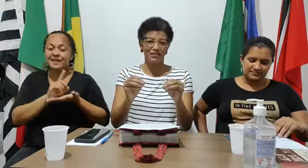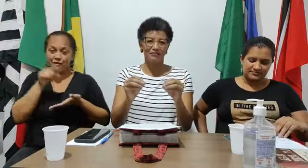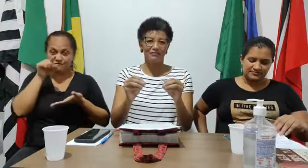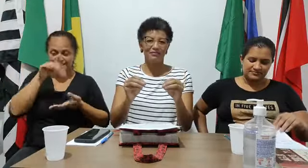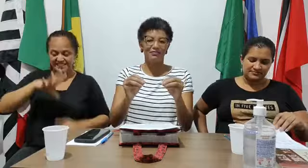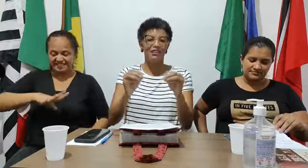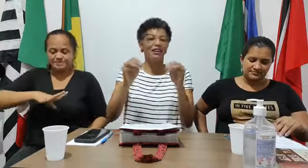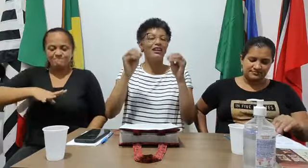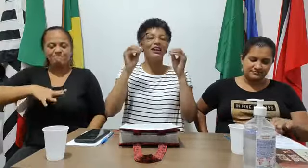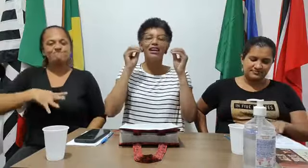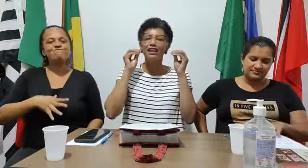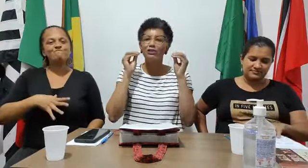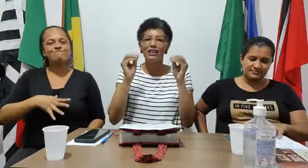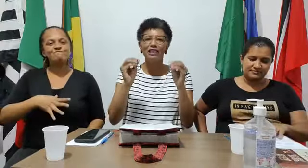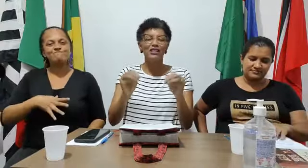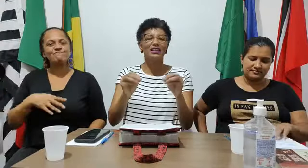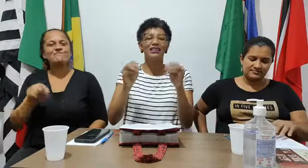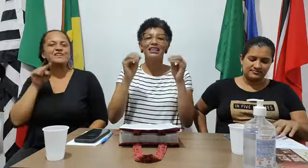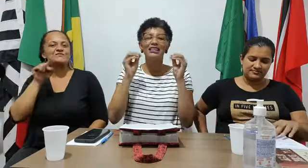encorajada,